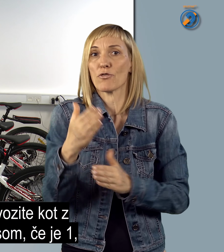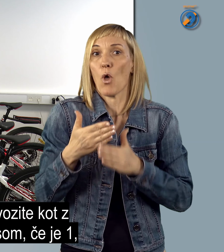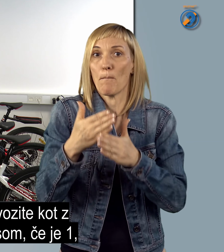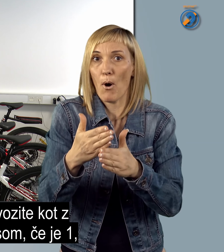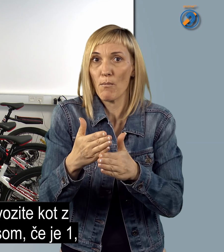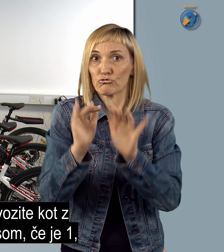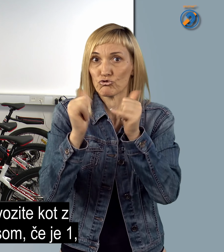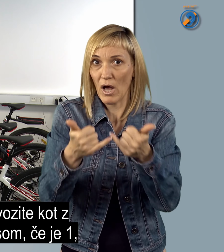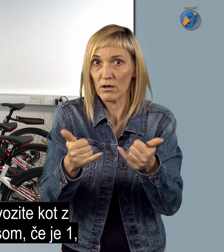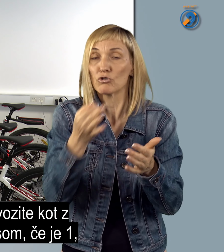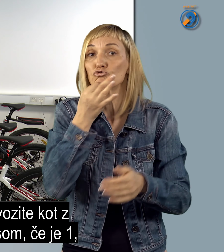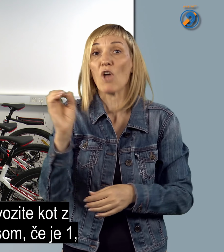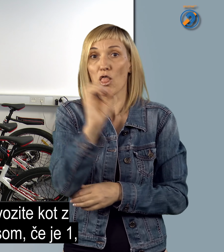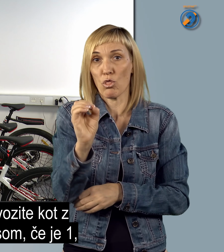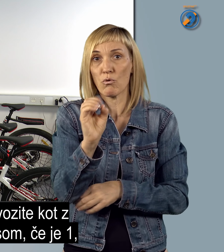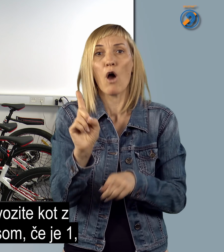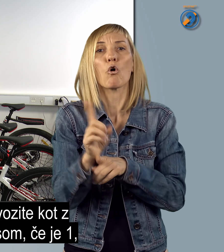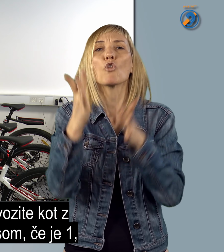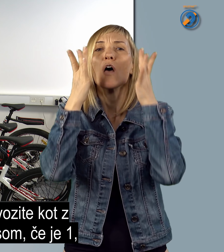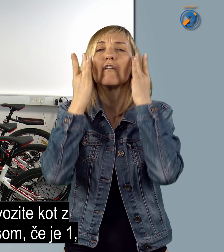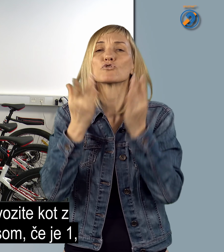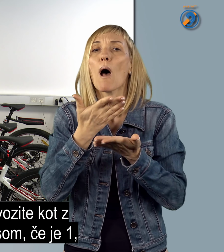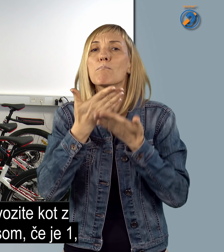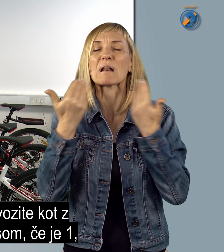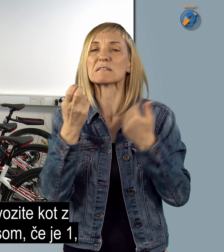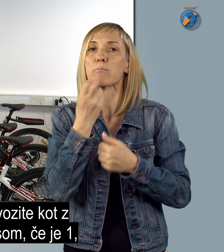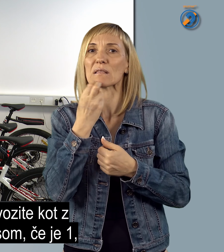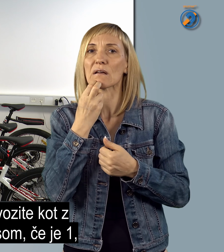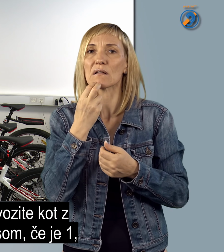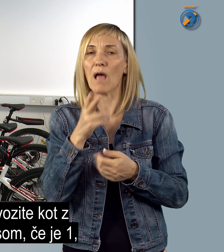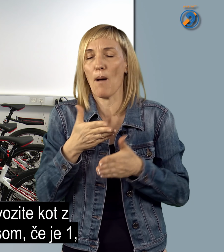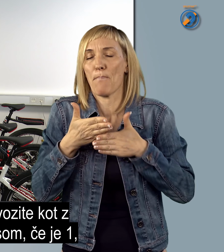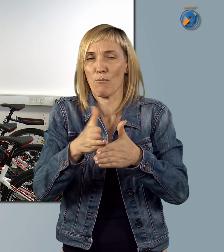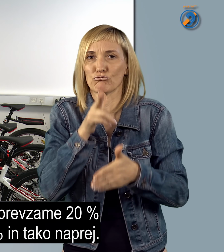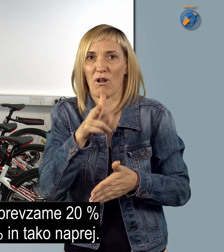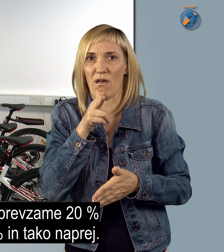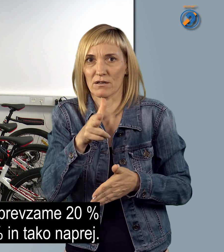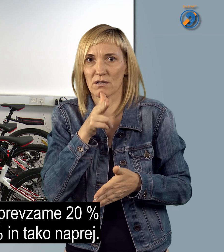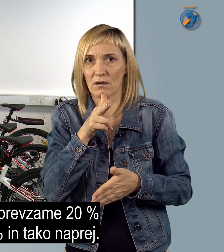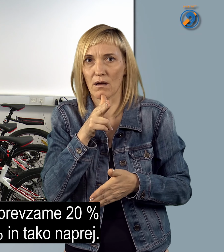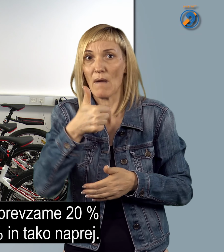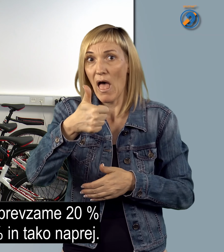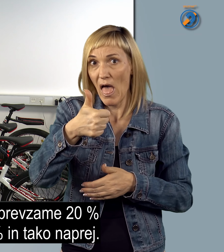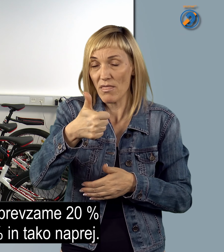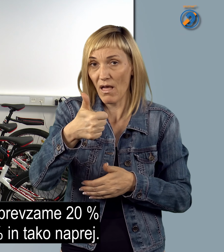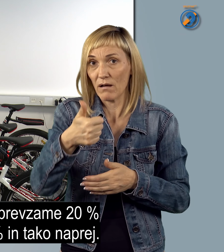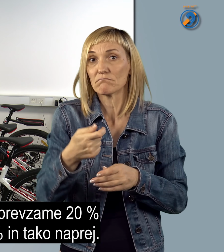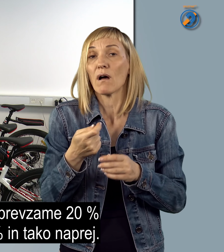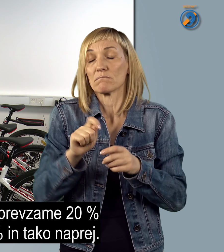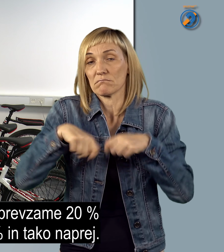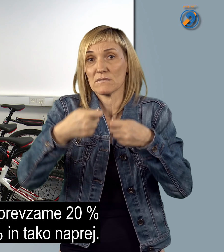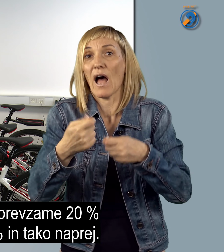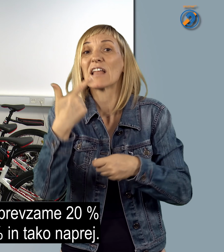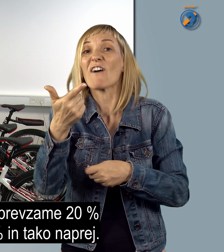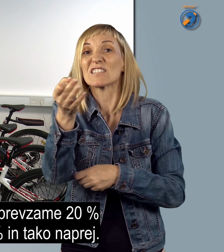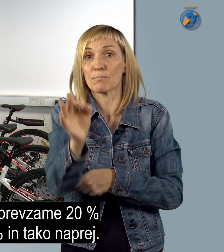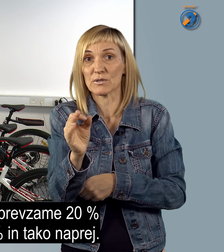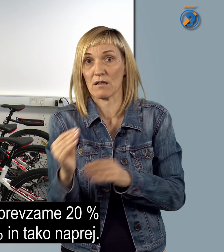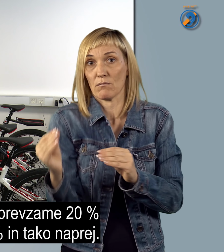stopnjo pomoči. Če je nič, vozite kot običajno kolo, če je 1, vam prevzame 20%